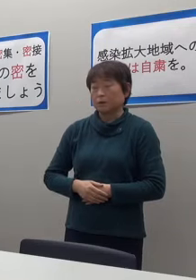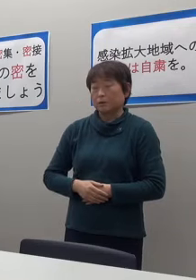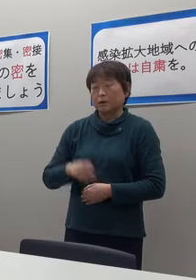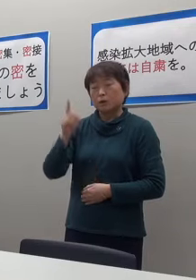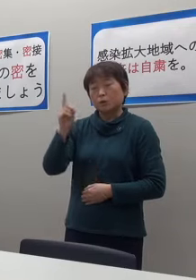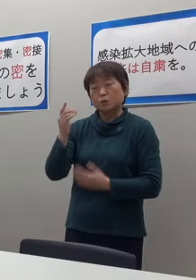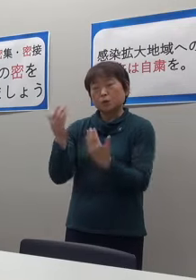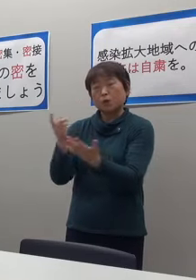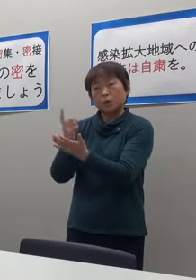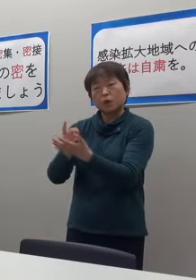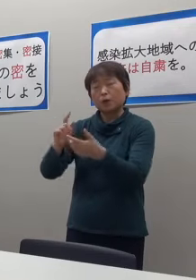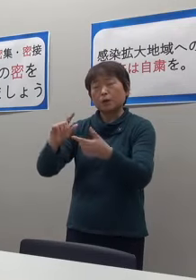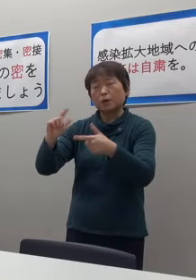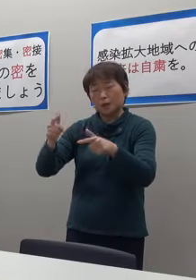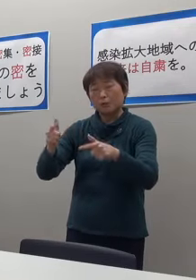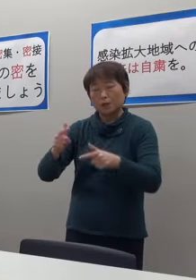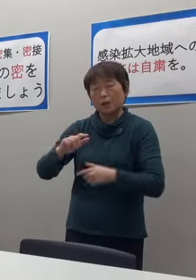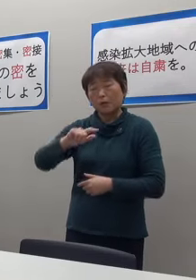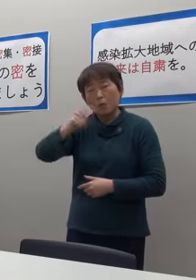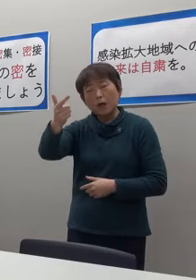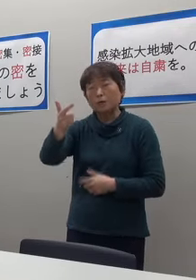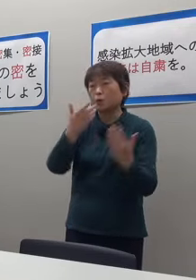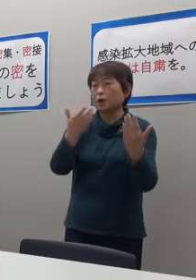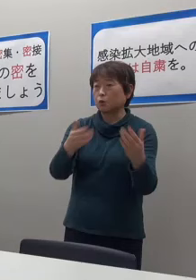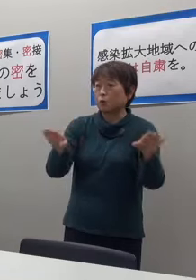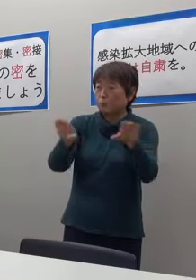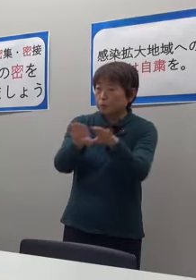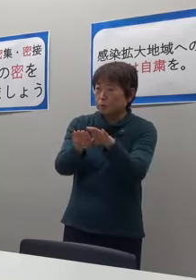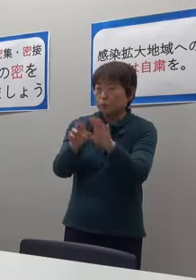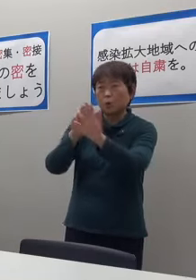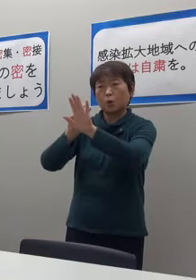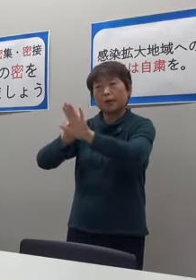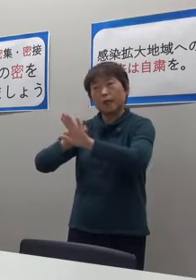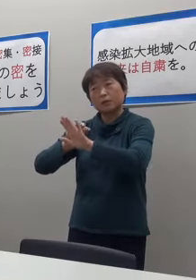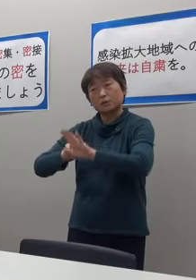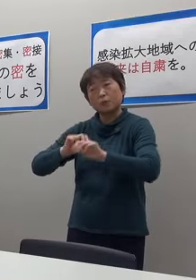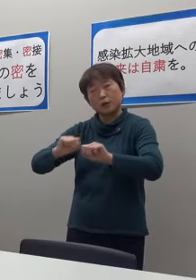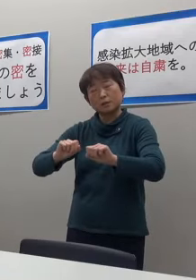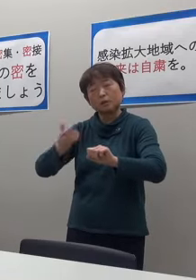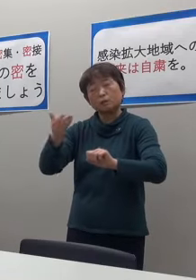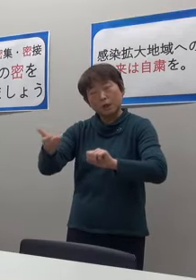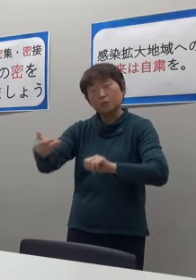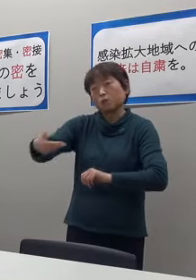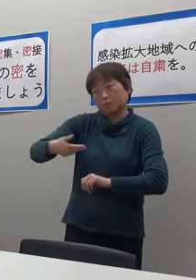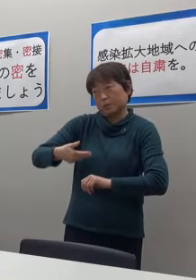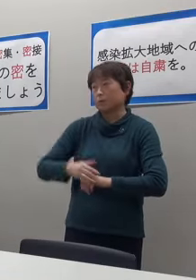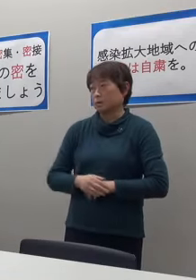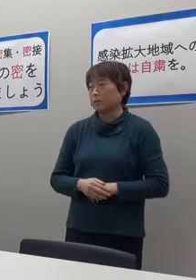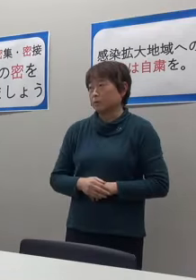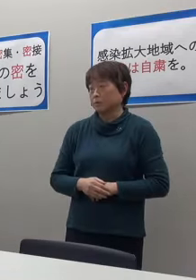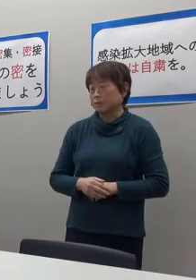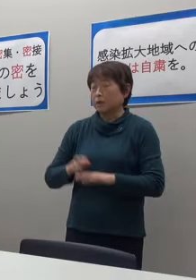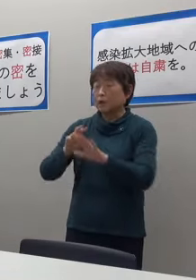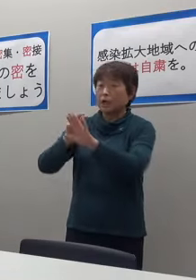ということでしょうか。 それも含めて発表させていただきます。 要は決定事項を発表はしていただければいいと思うんですけど、一応検討は